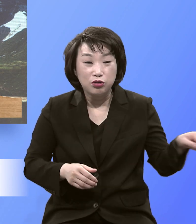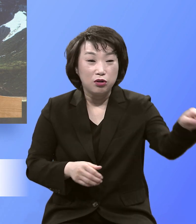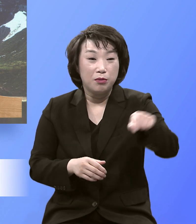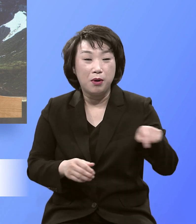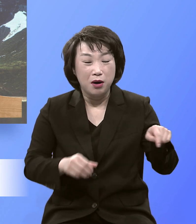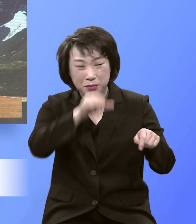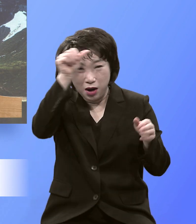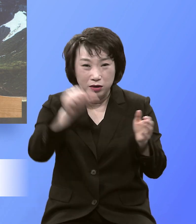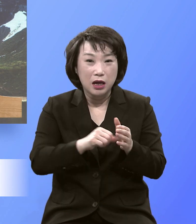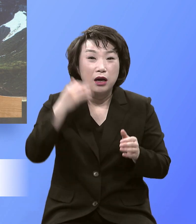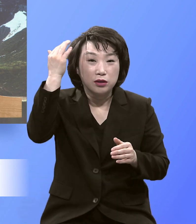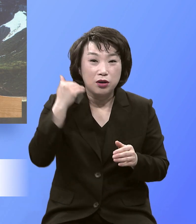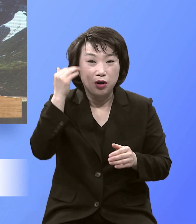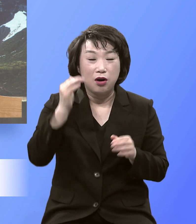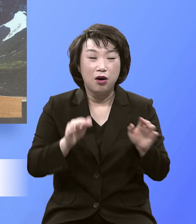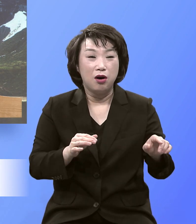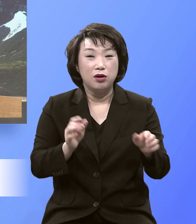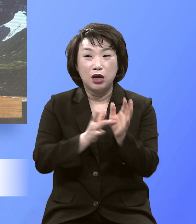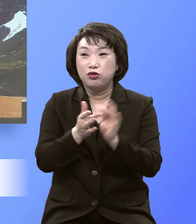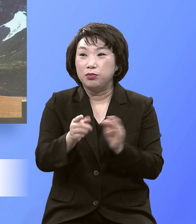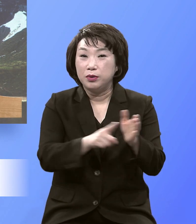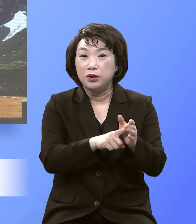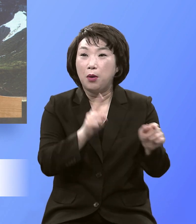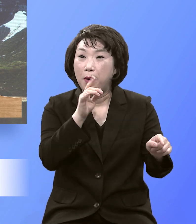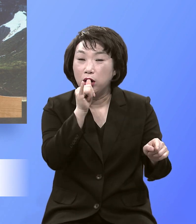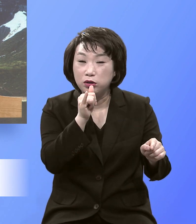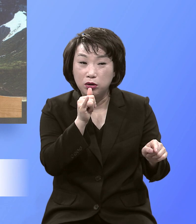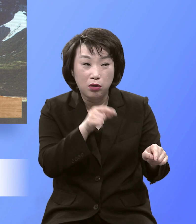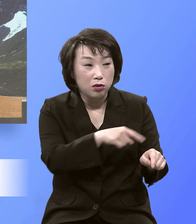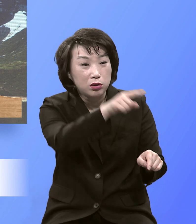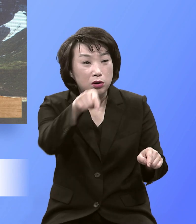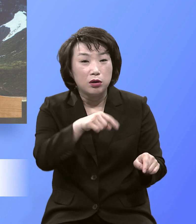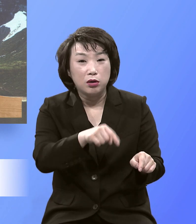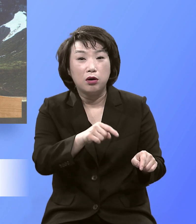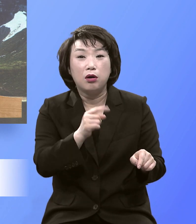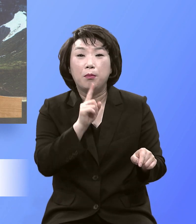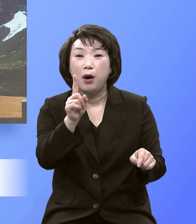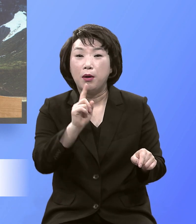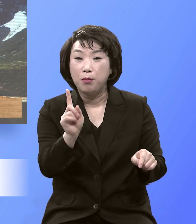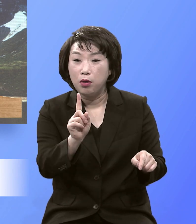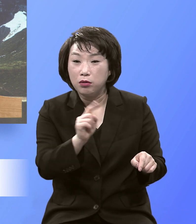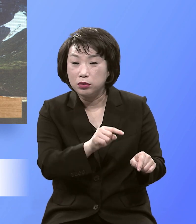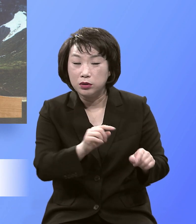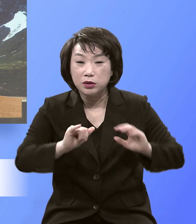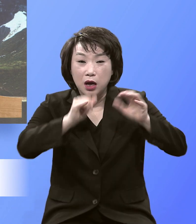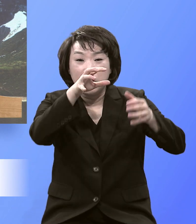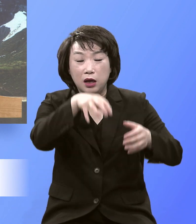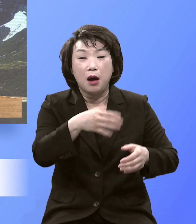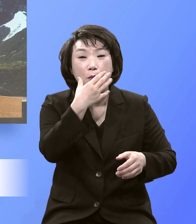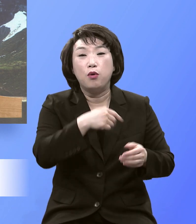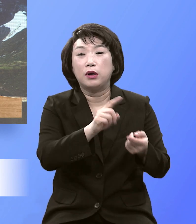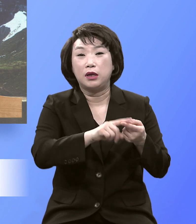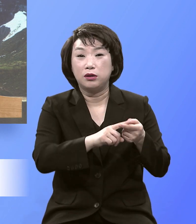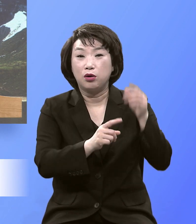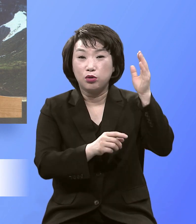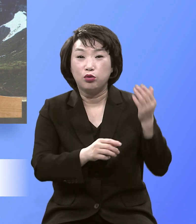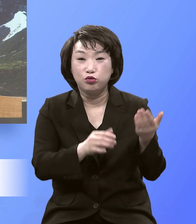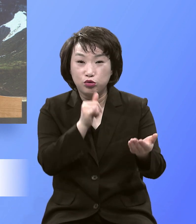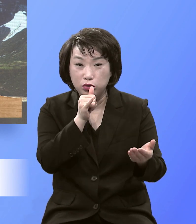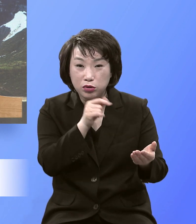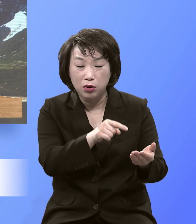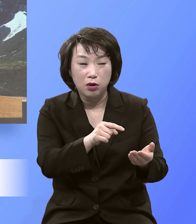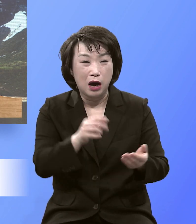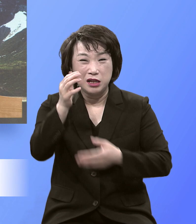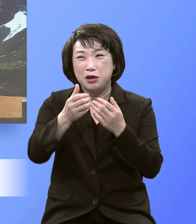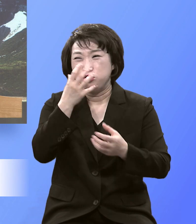여러분 예수 믿는다고 믿는 사람 얼마든지 있어요. 그 사람들은 뭘 말하냐? 세상의 복에 대해서.